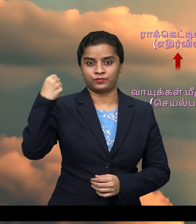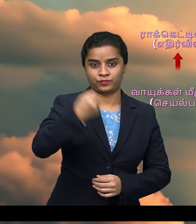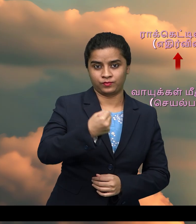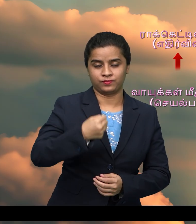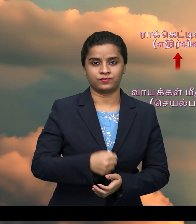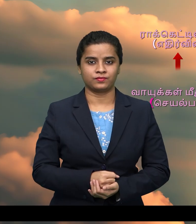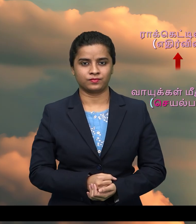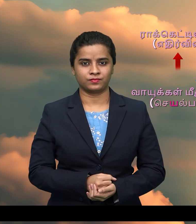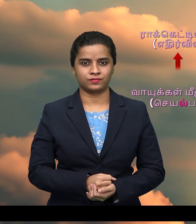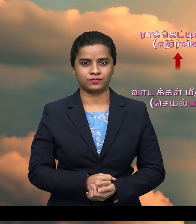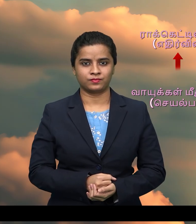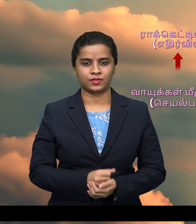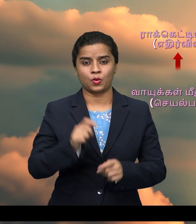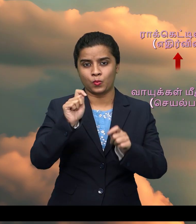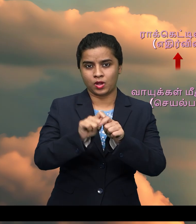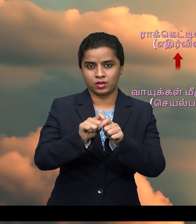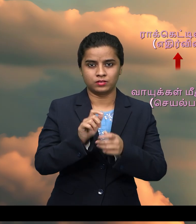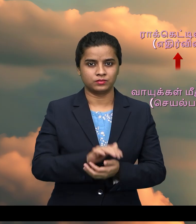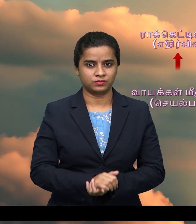படை, செயல்,